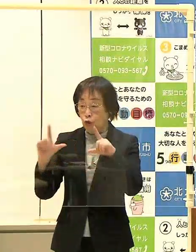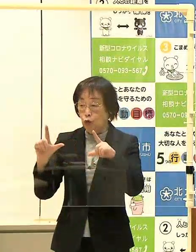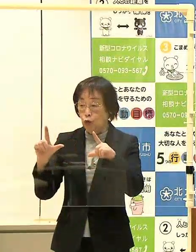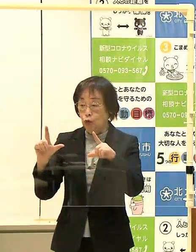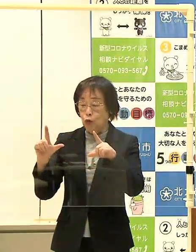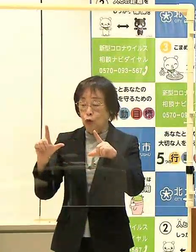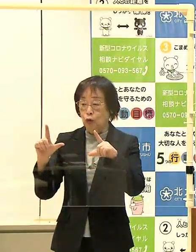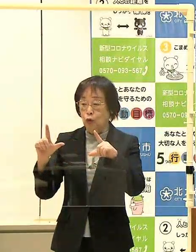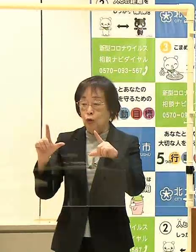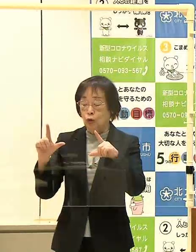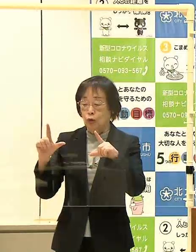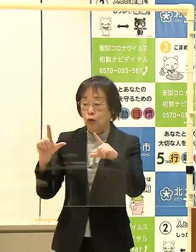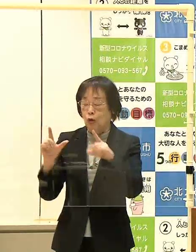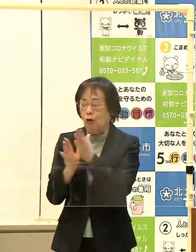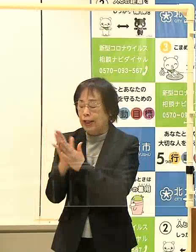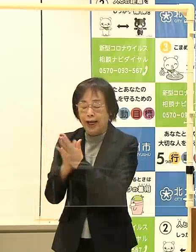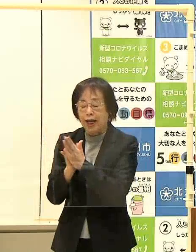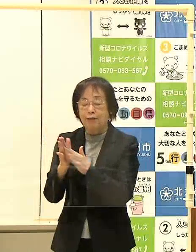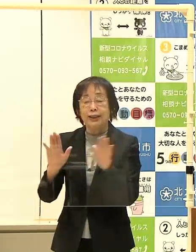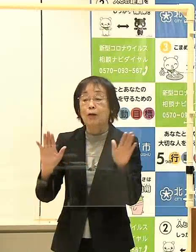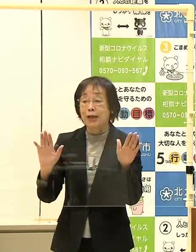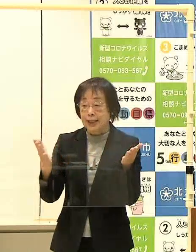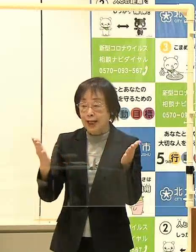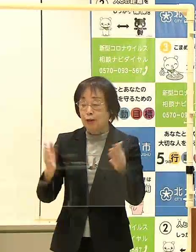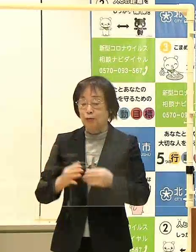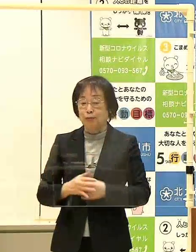の話はしておりません